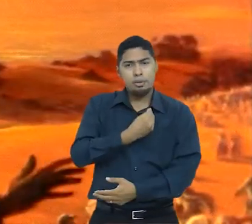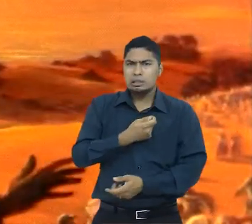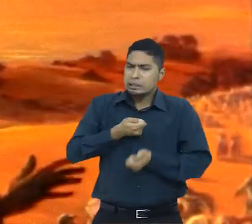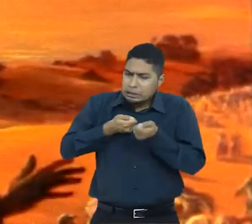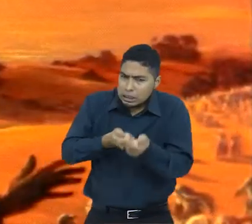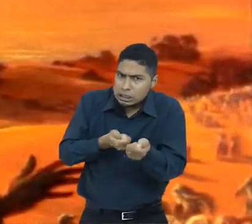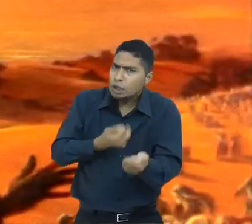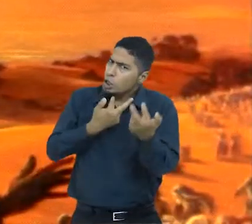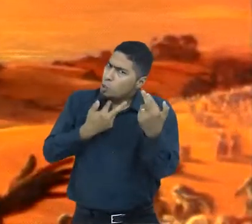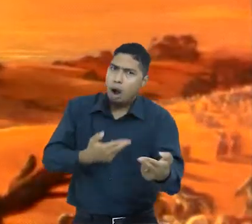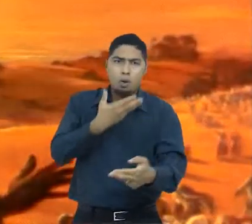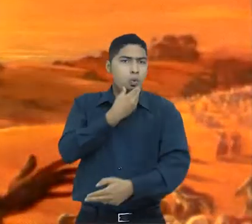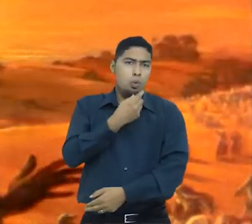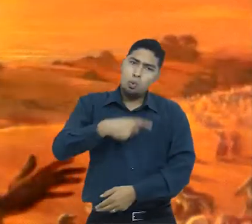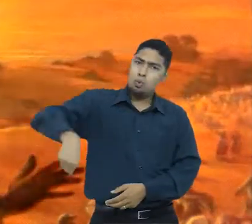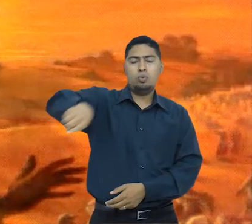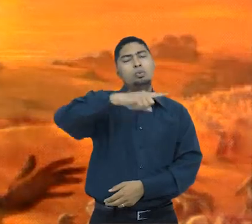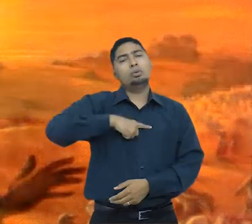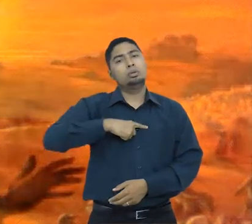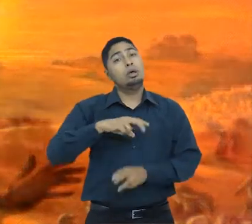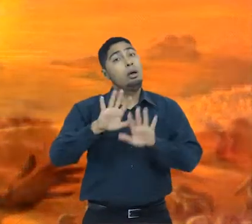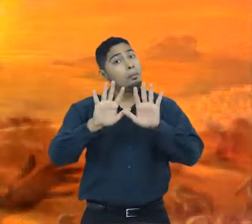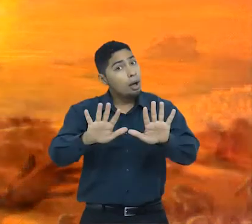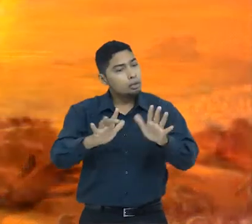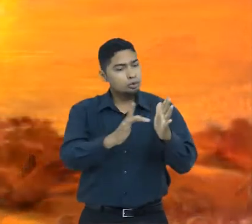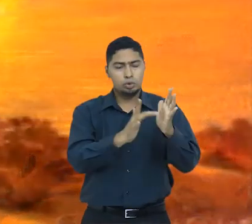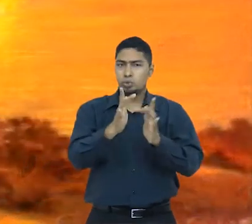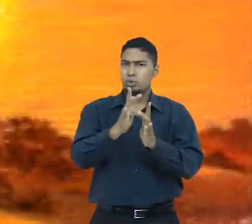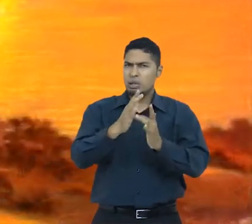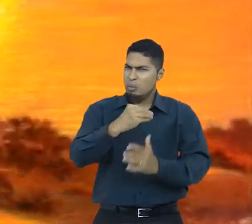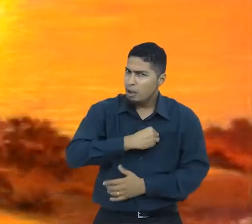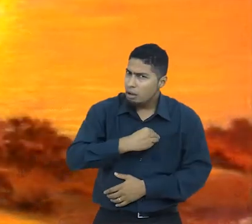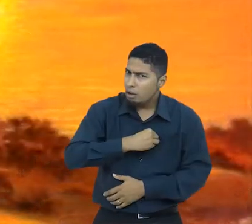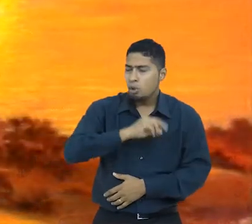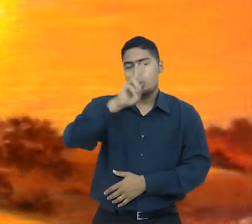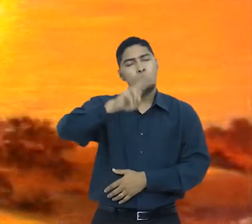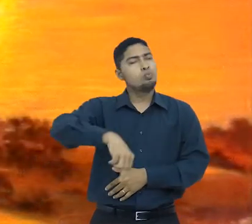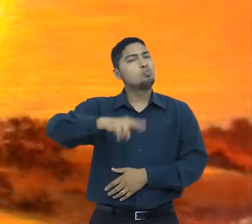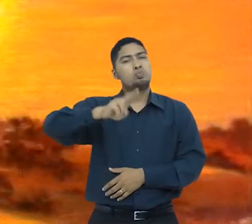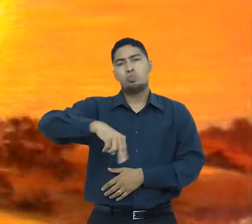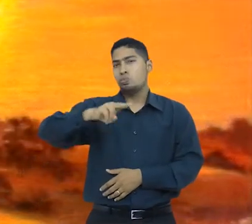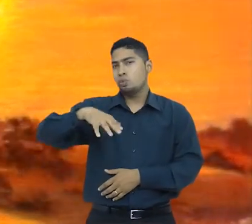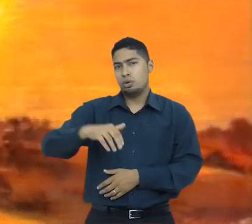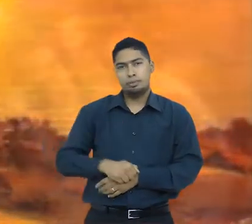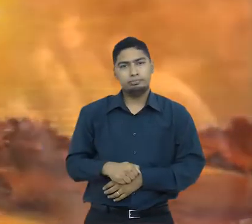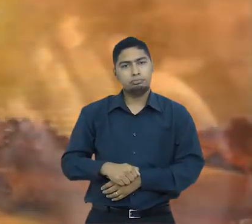foi tentado do mesmo jeito que nós somos. No entanto, ele nunca pecou. Jesus